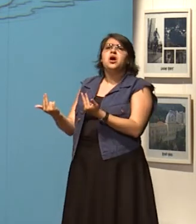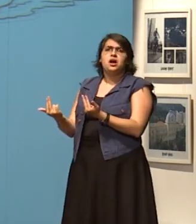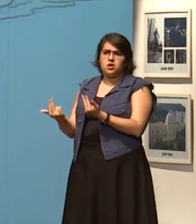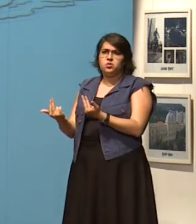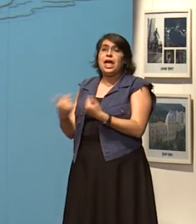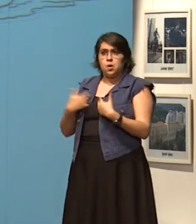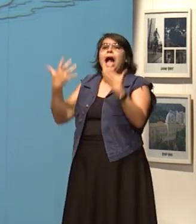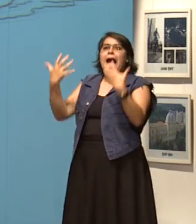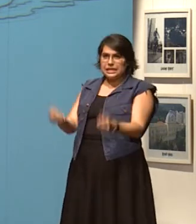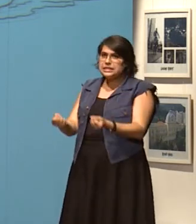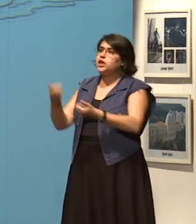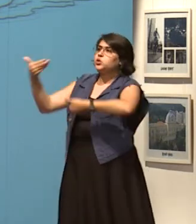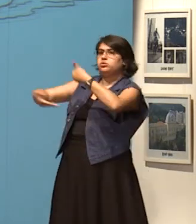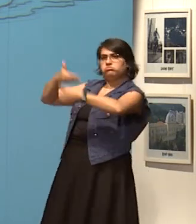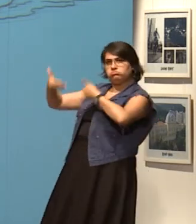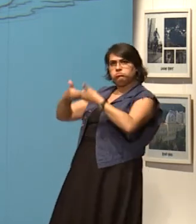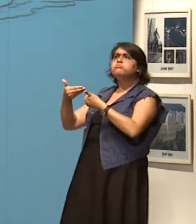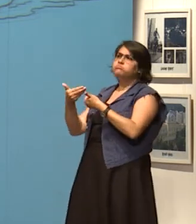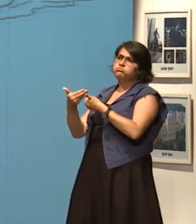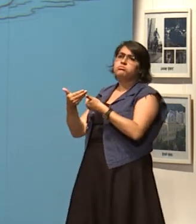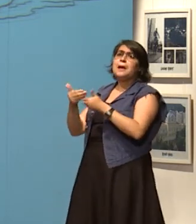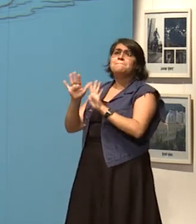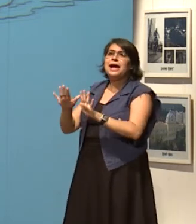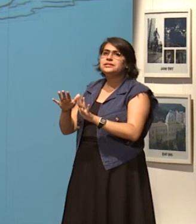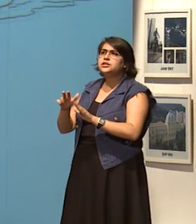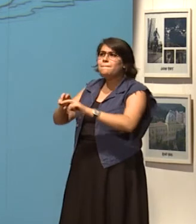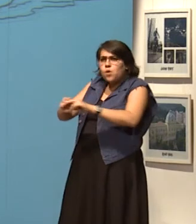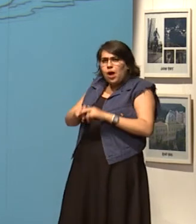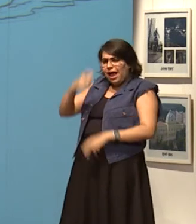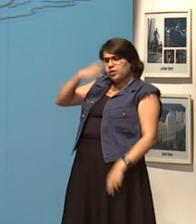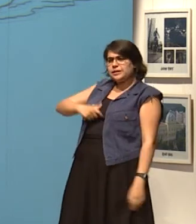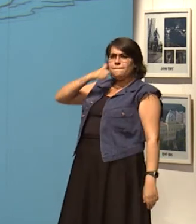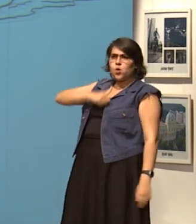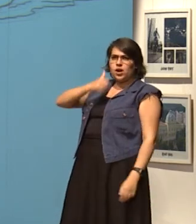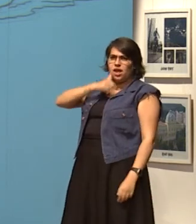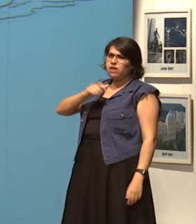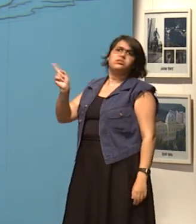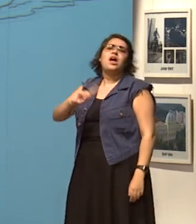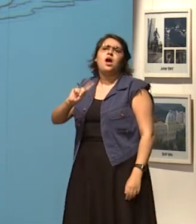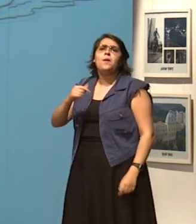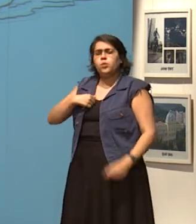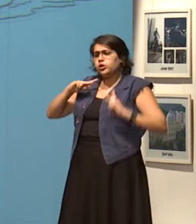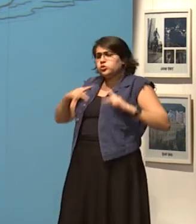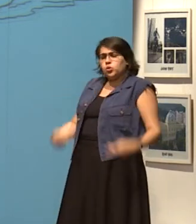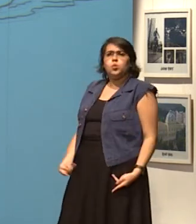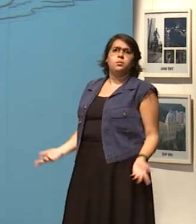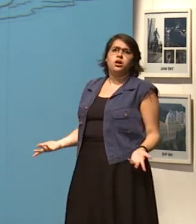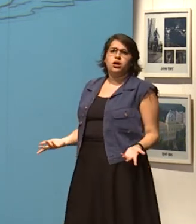humana tanto quanto o homem. Eu aceito ser tratada gentilmente, mas porque eu sou mulher, não. Eu aceito